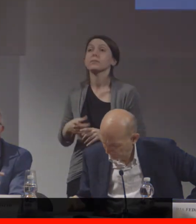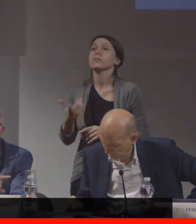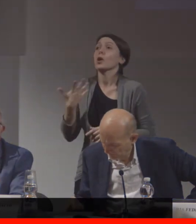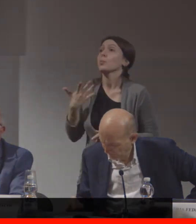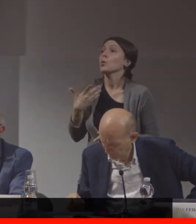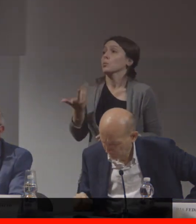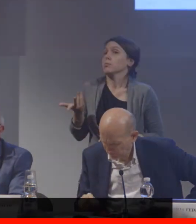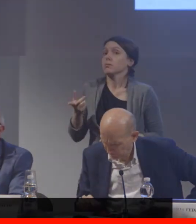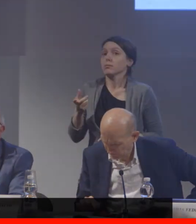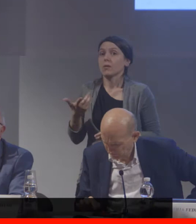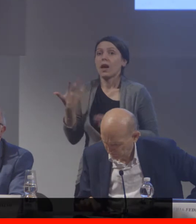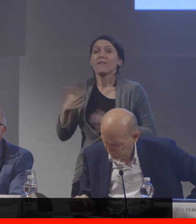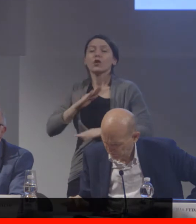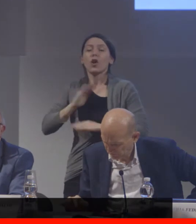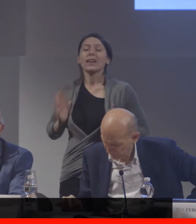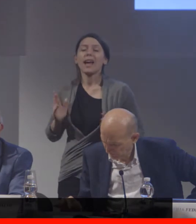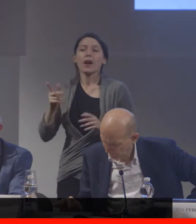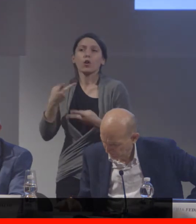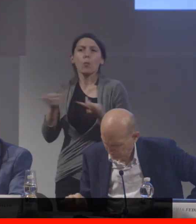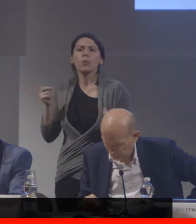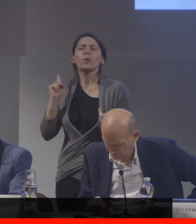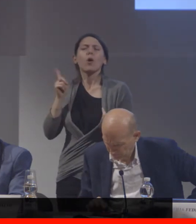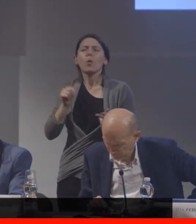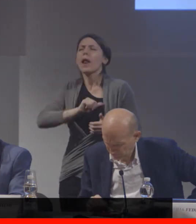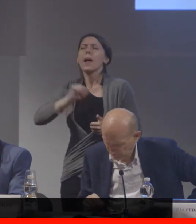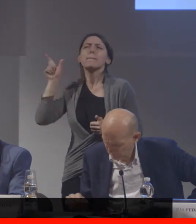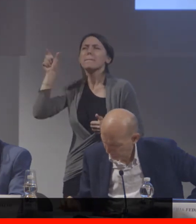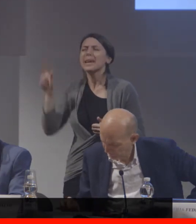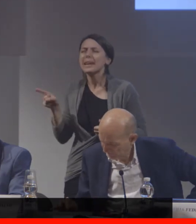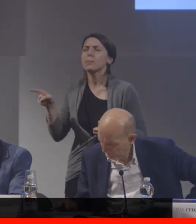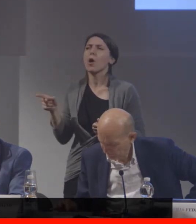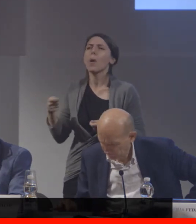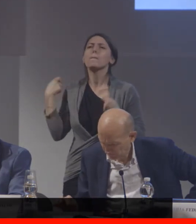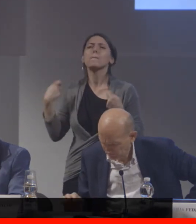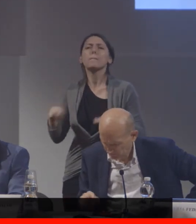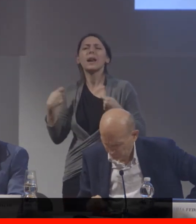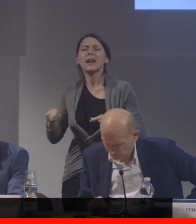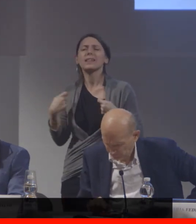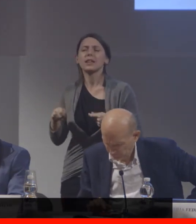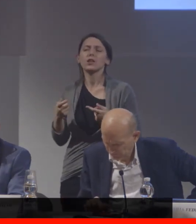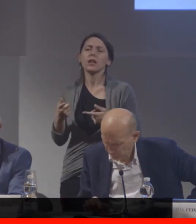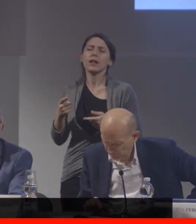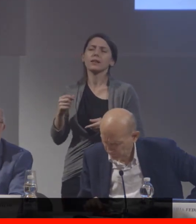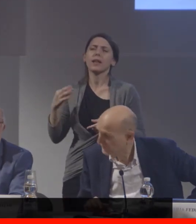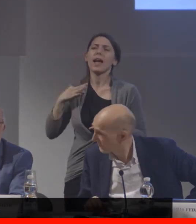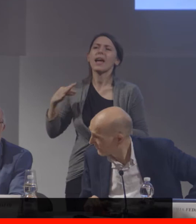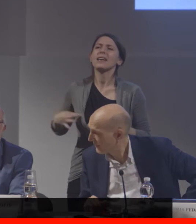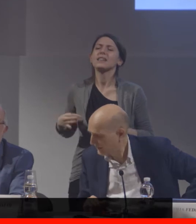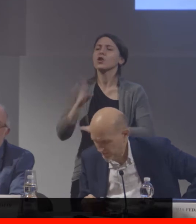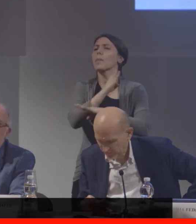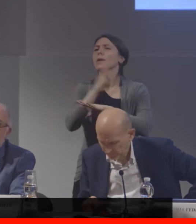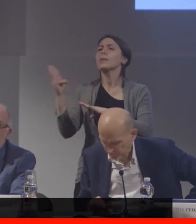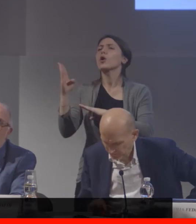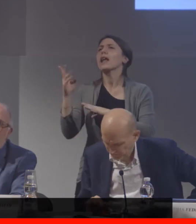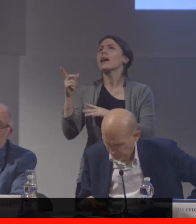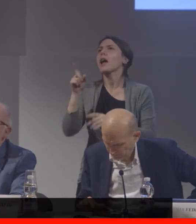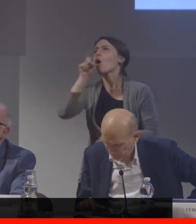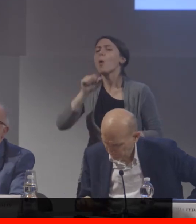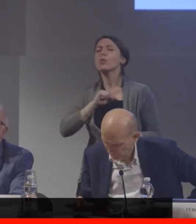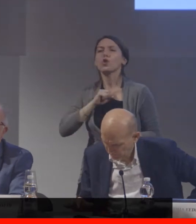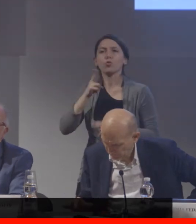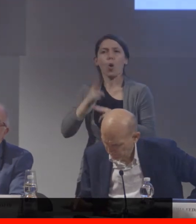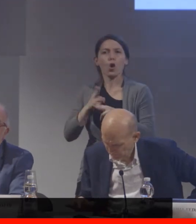che ha avuto, ricordo che è stato anche il primo presidente dell'istituzione biblioteche del Comune di Roma, cioè